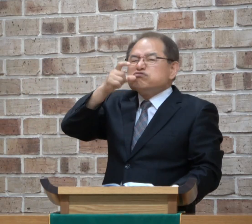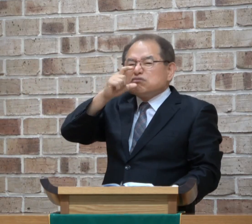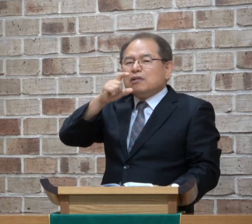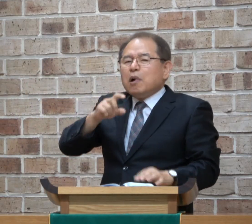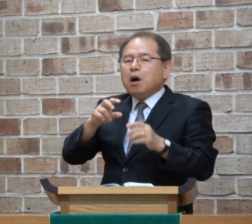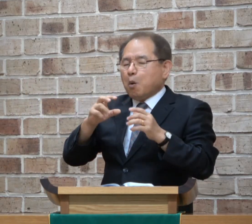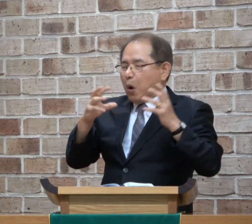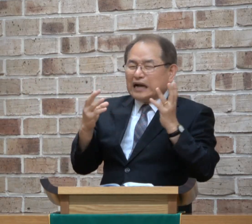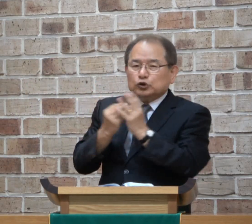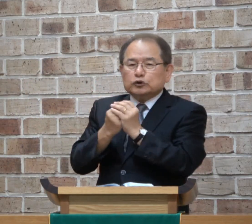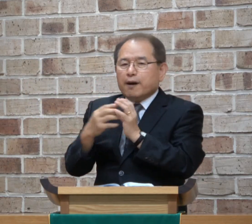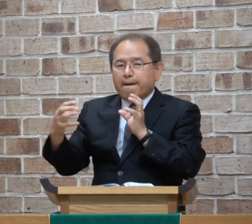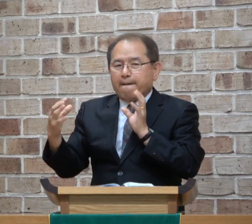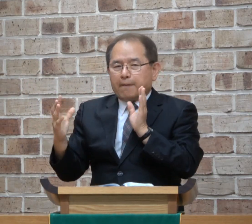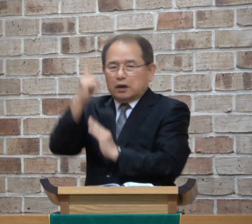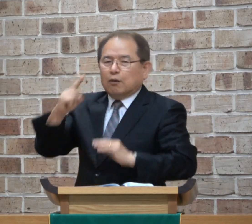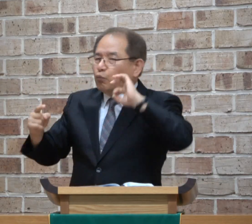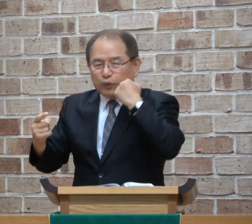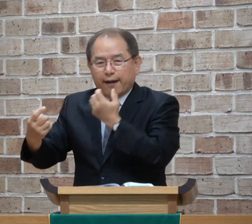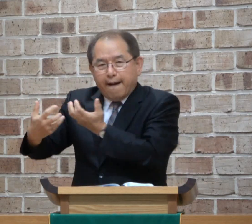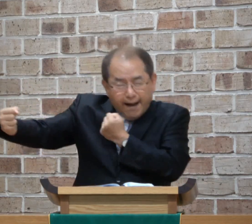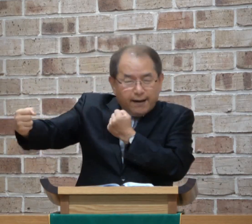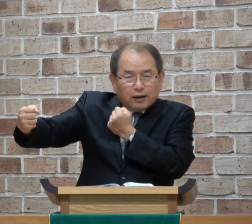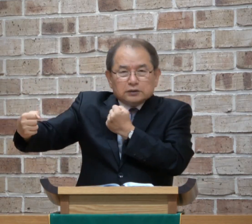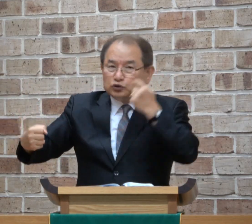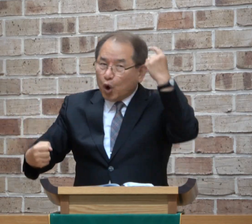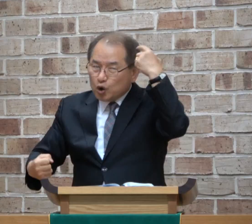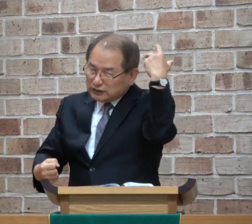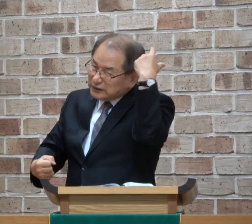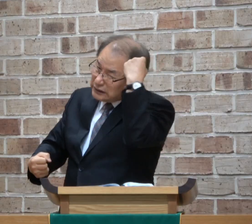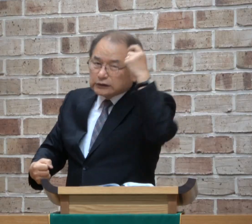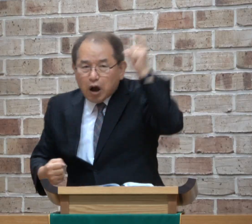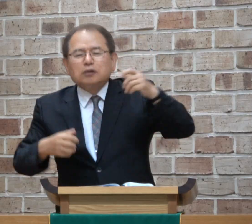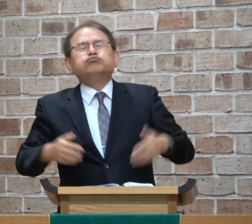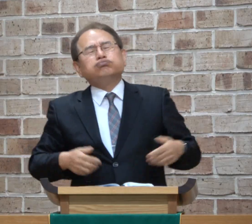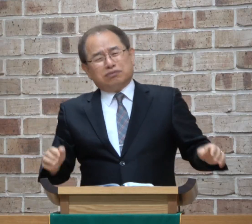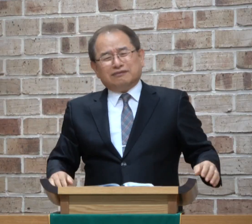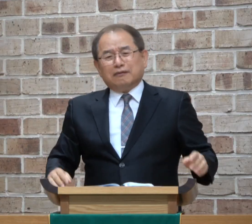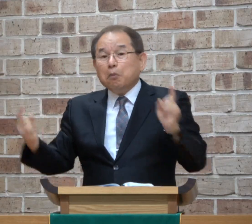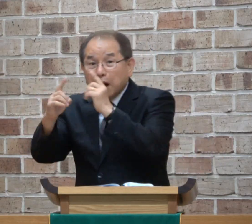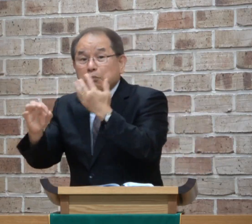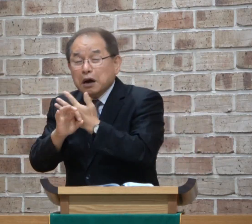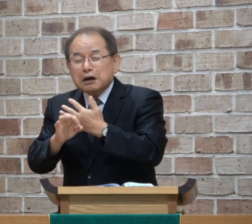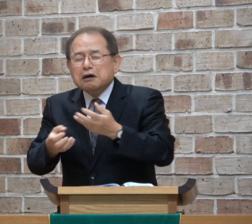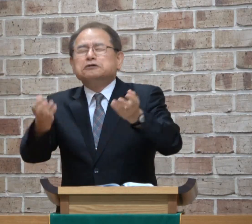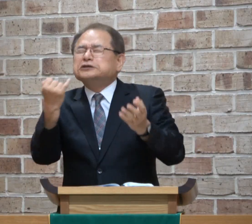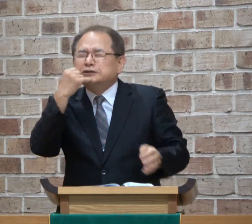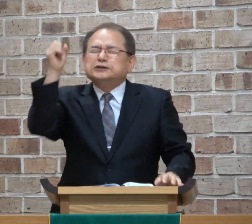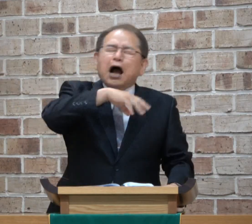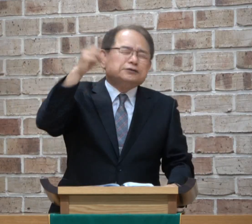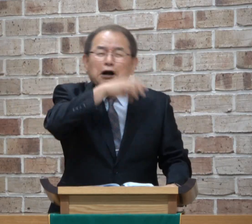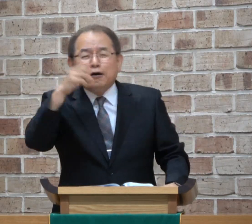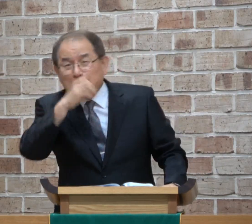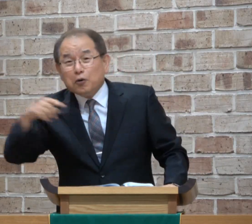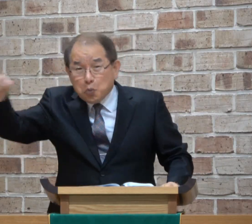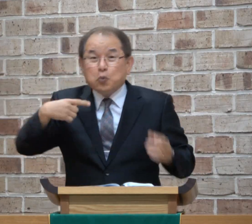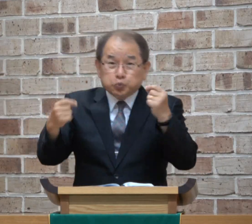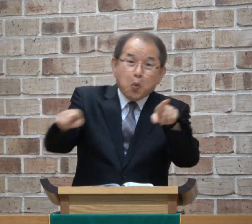왜냐하면 기름과 물은 같이 섞일 수 없기 때문입니다. 분리가 되기 때문에 그 안에서 내가 그리스도인이라는 것을 항상 잊지